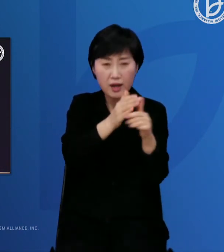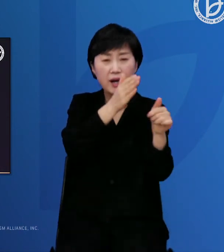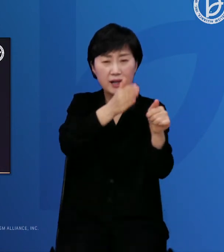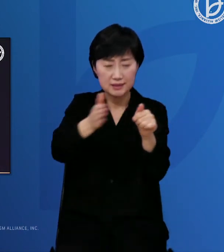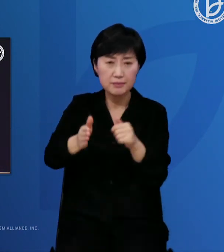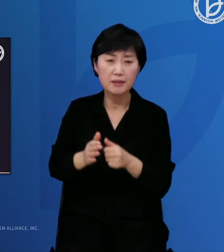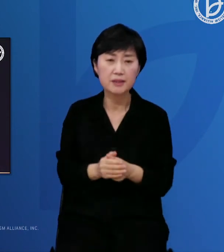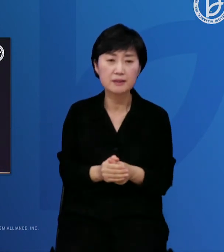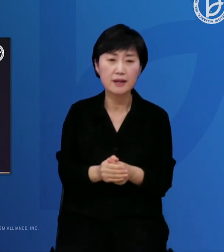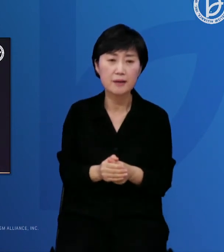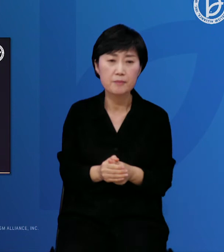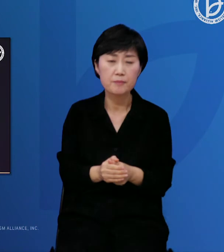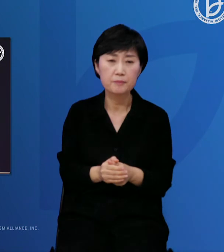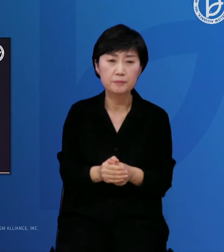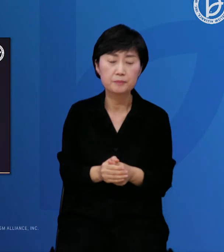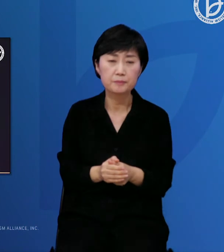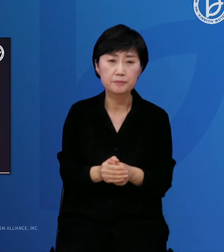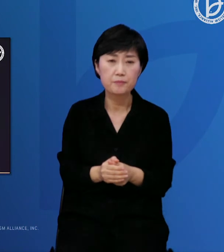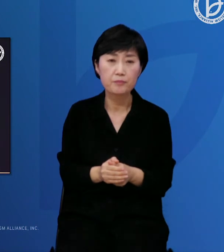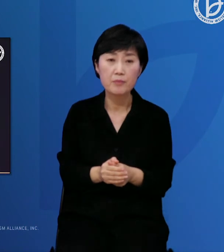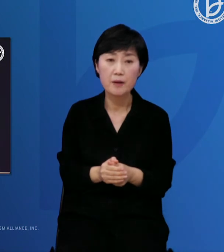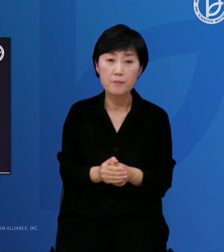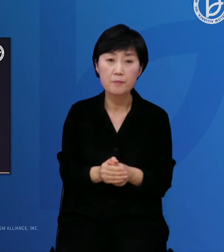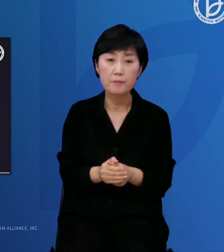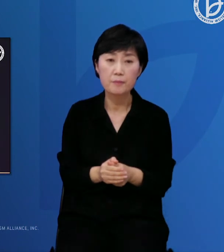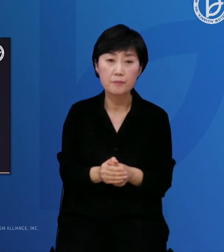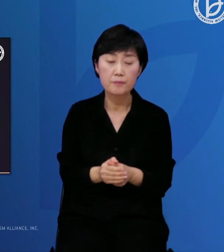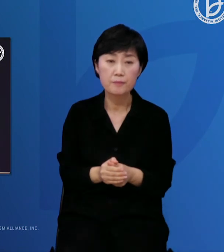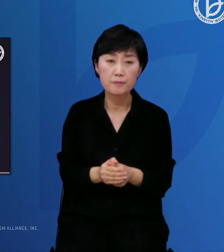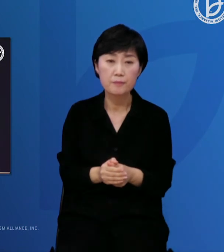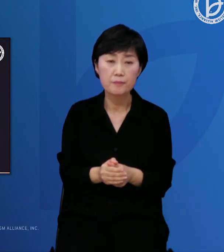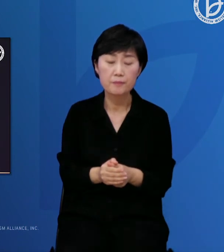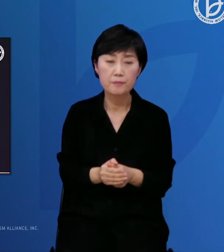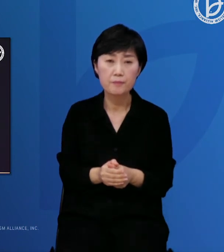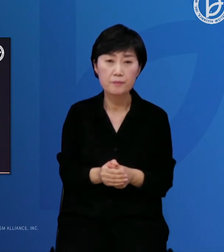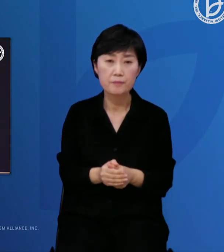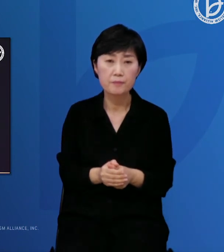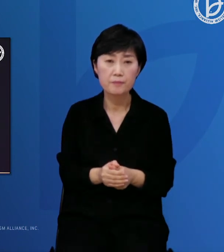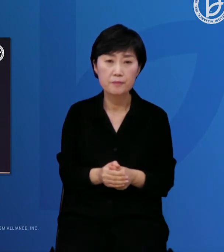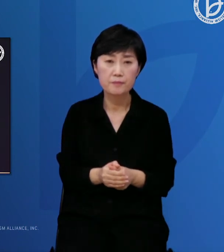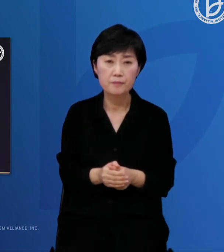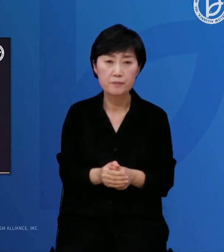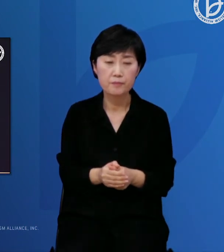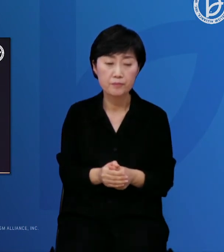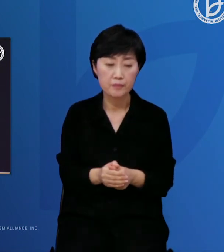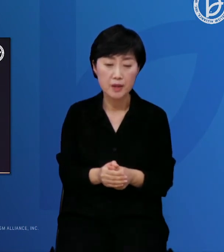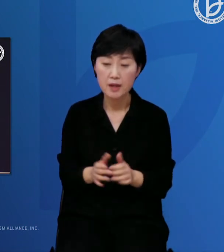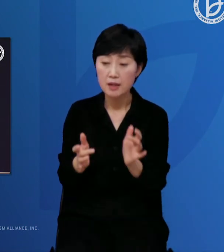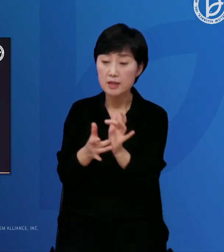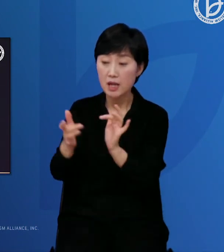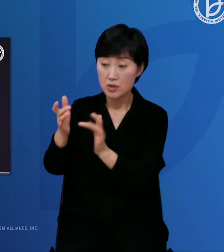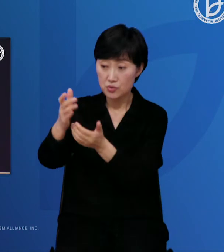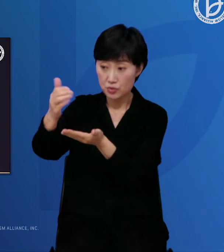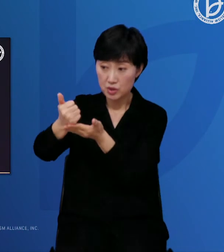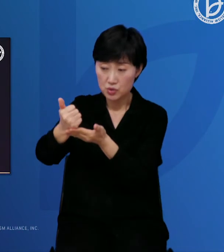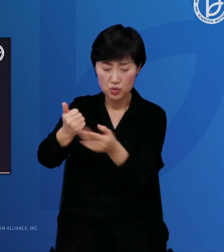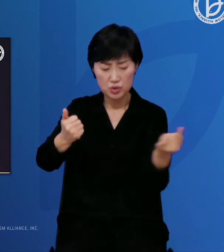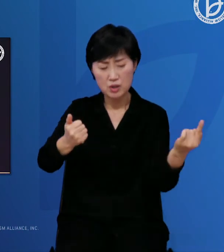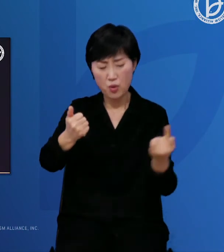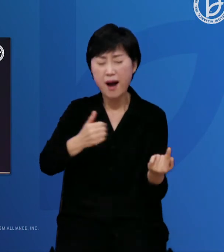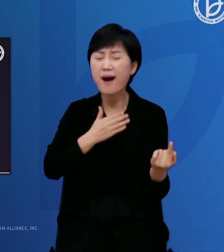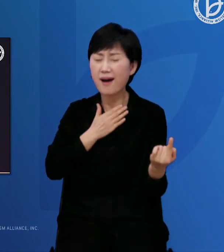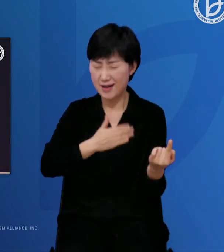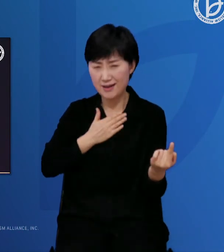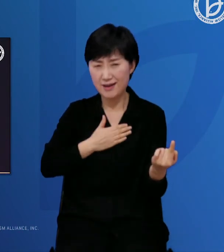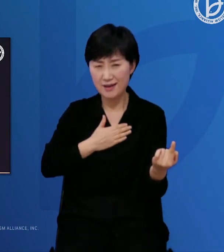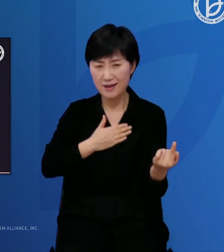in the wilderness. 예수님도 알고 계셨겠죠. 이 흑암 세력을 벌써 그 중요한 시간을 그렇게 가진 겁니다. Jesus already knew about the force of darkness as well. He